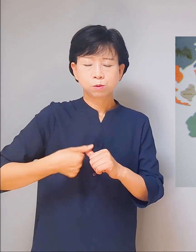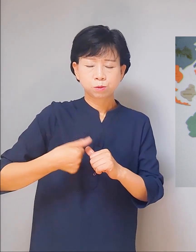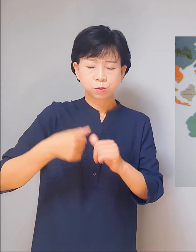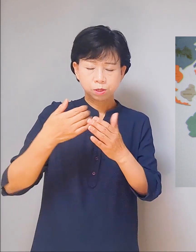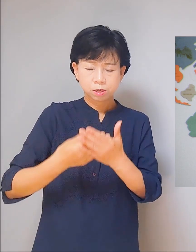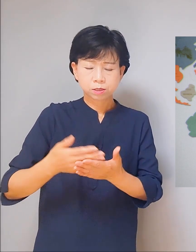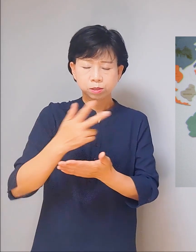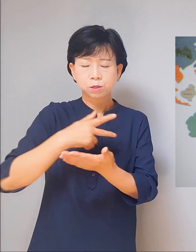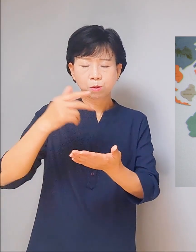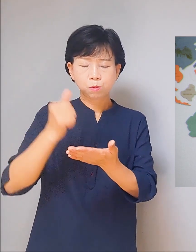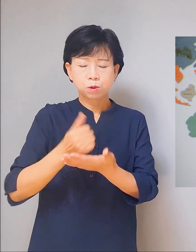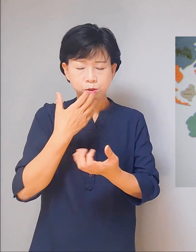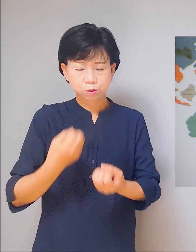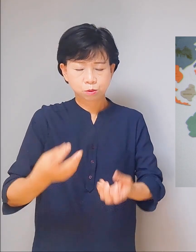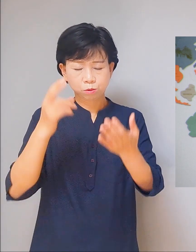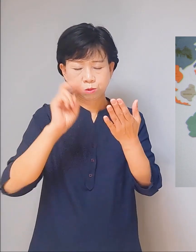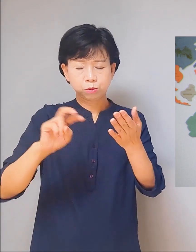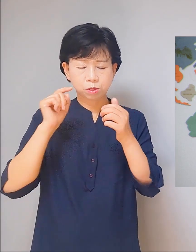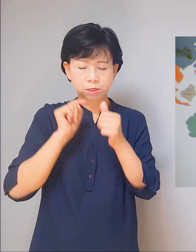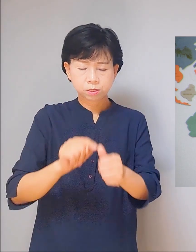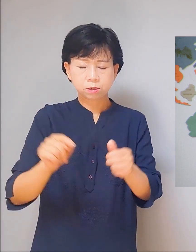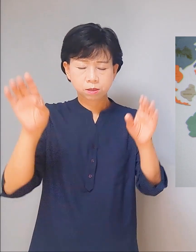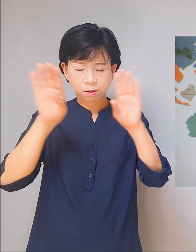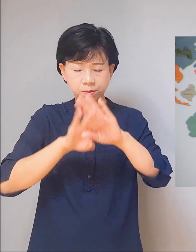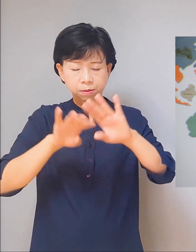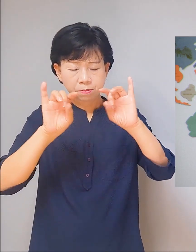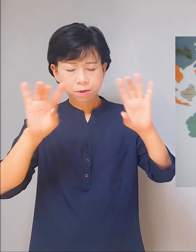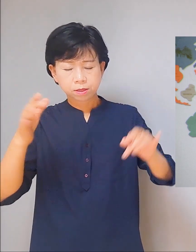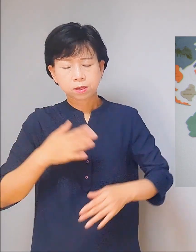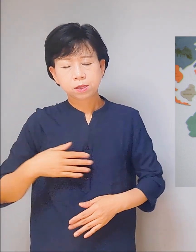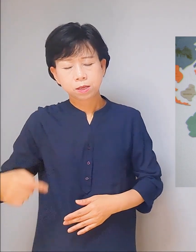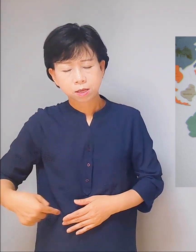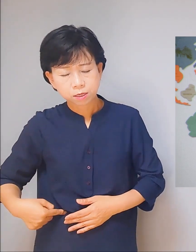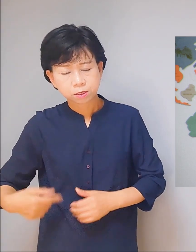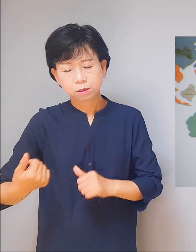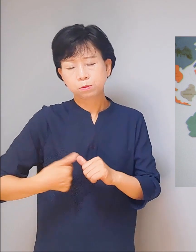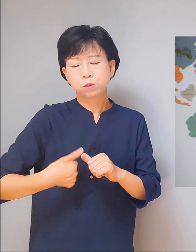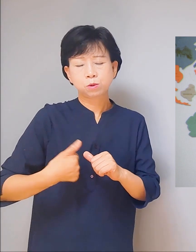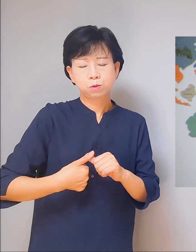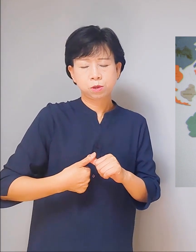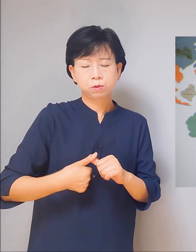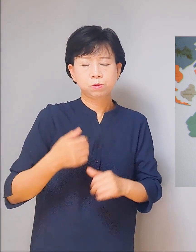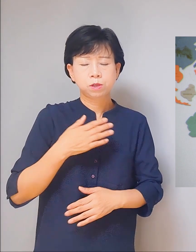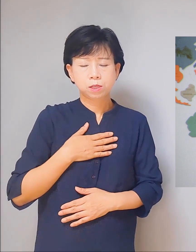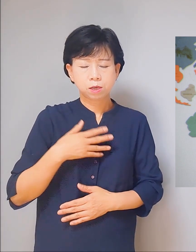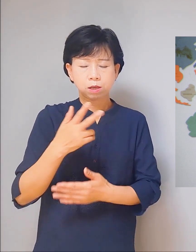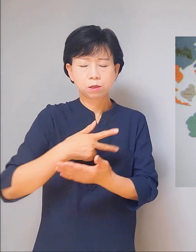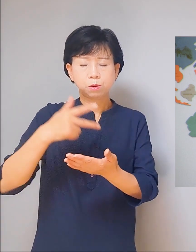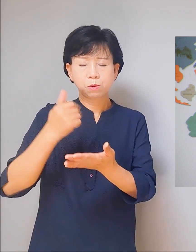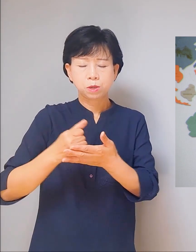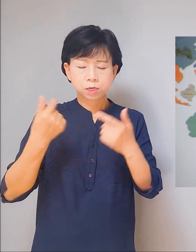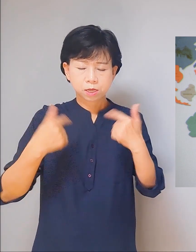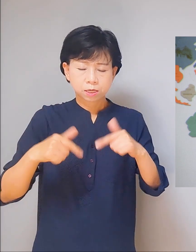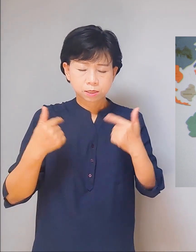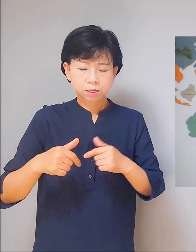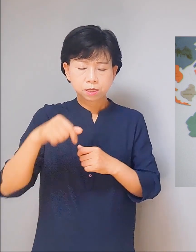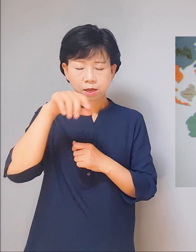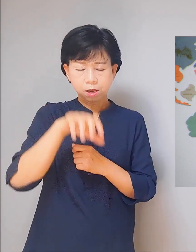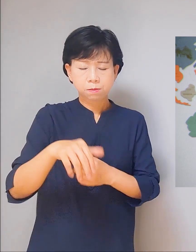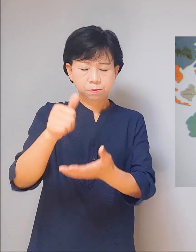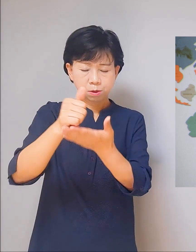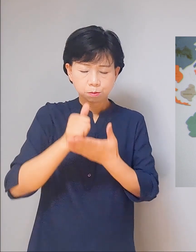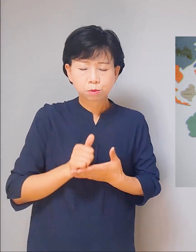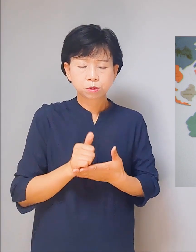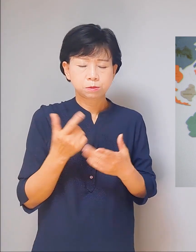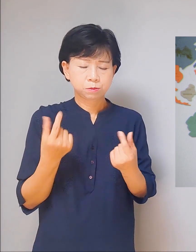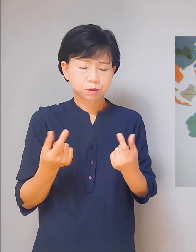여호와를 송축할지라. 밤마다 내 양심이 나를 교훈하도다. 내가 여호와를 항상 내 앞에